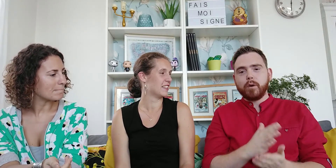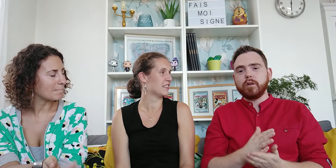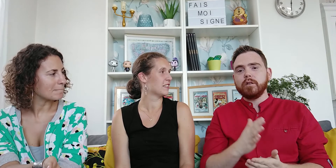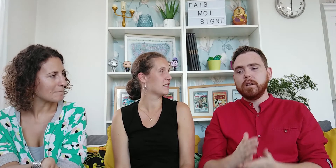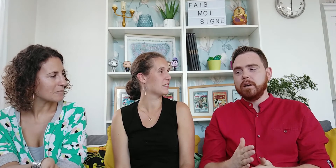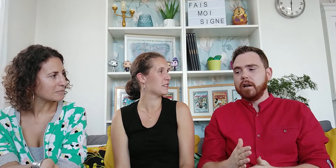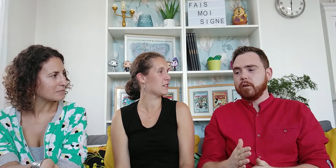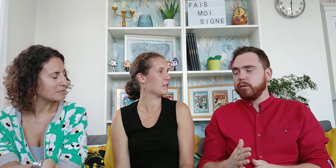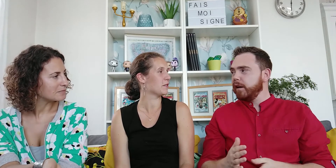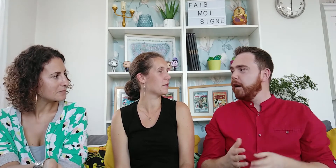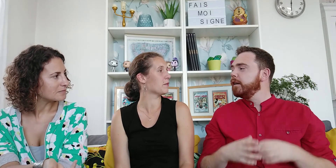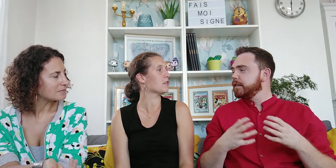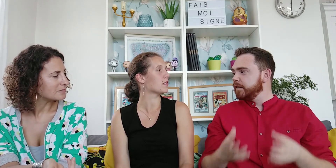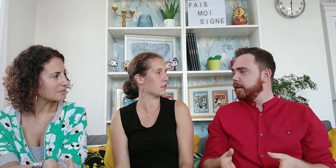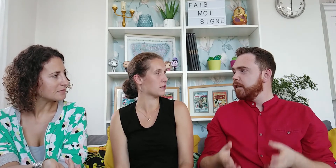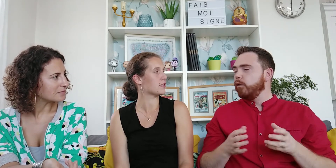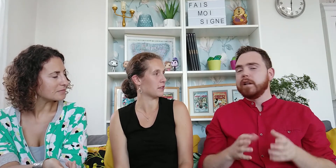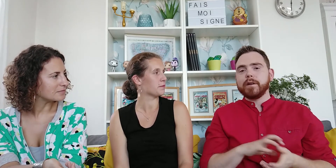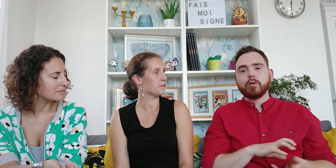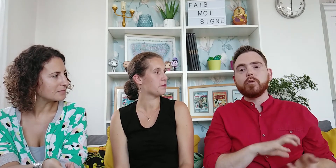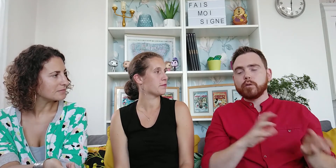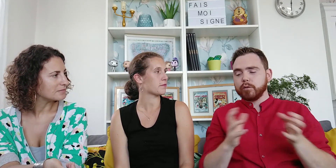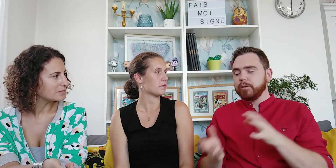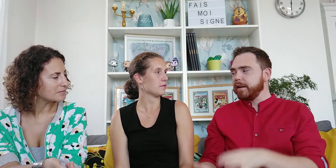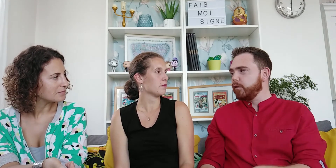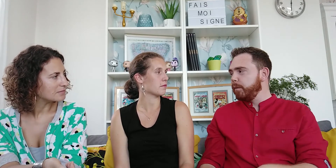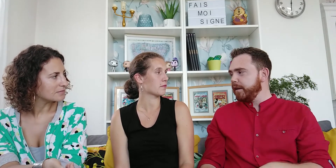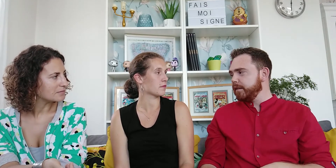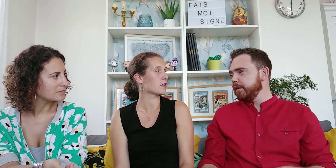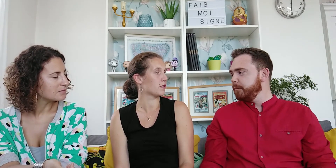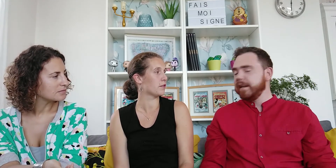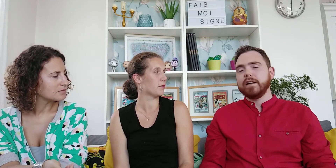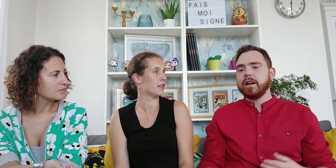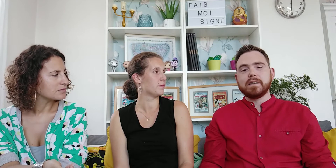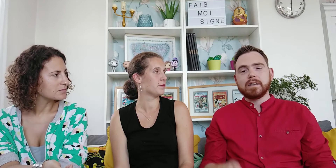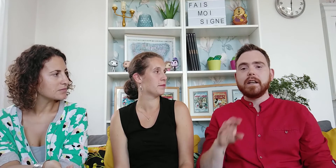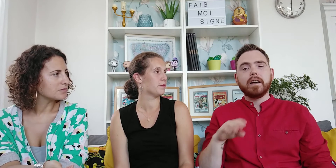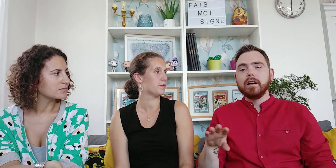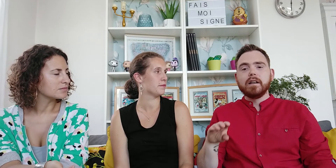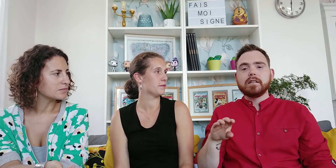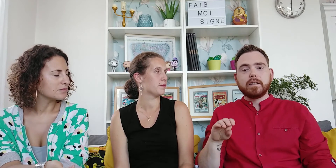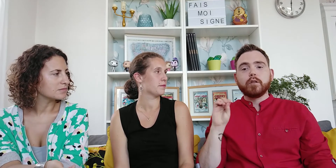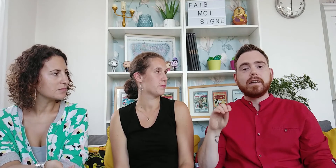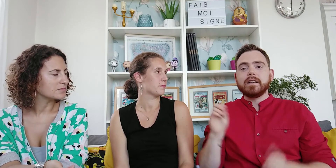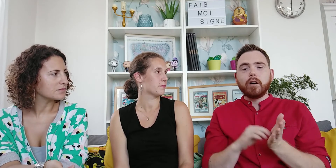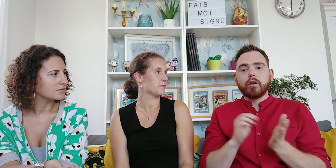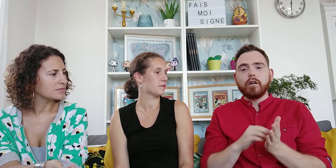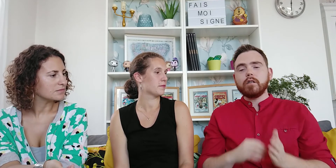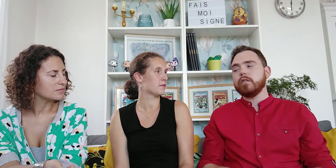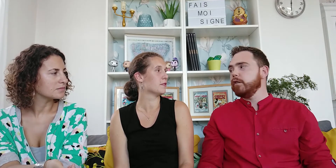importants qu'on va signer. On n'est pas sur une construction d'une phrase complète, mais voilà, c'est tu veux téter encore,